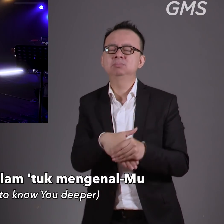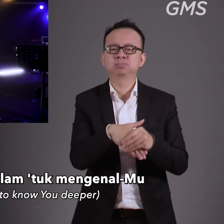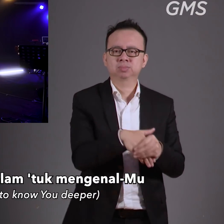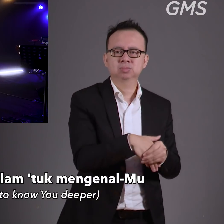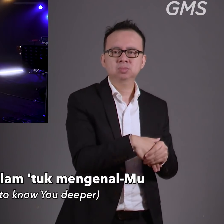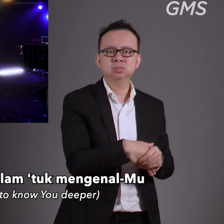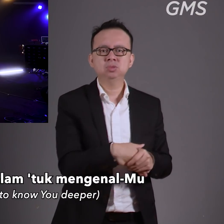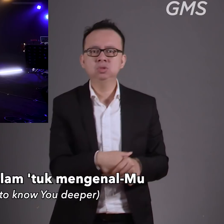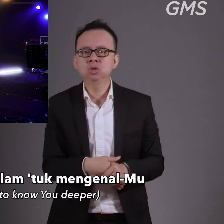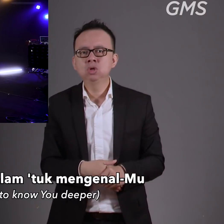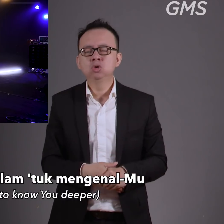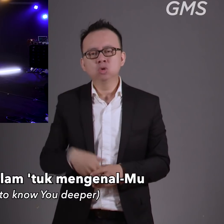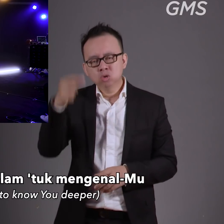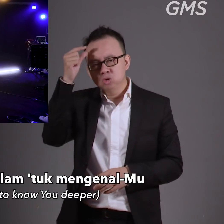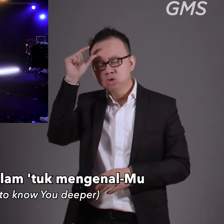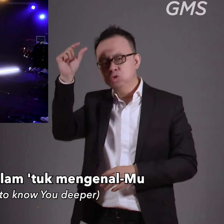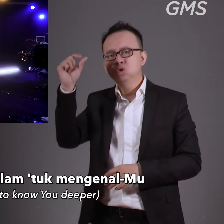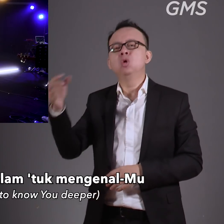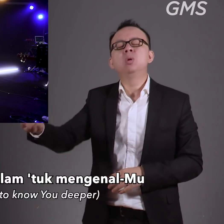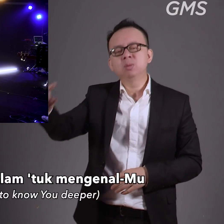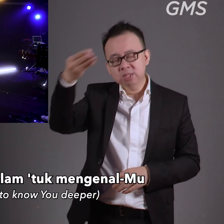dalam untuk